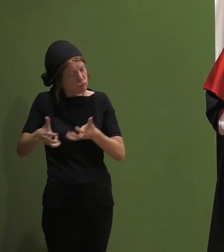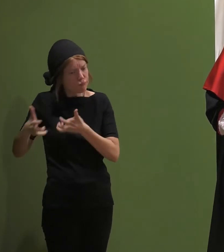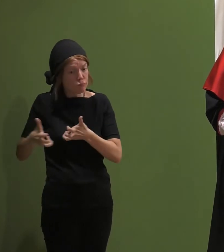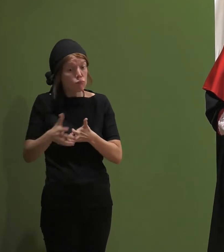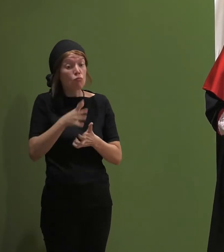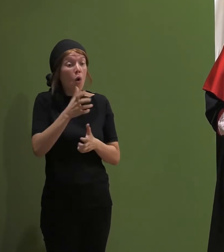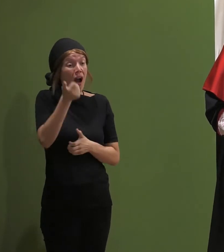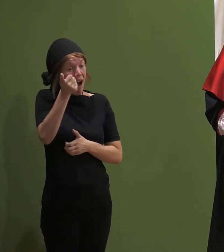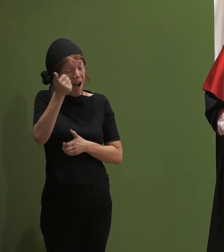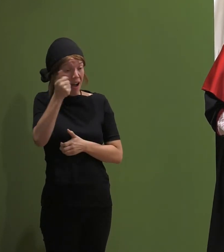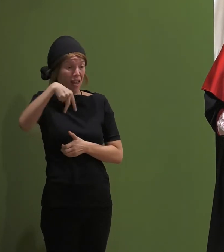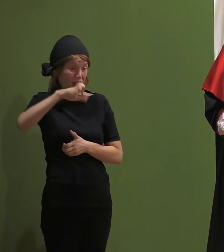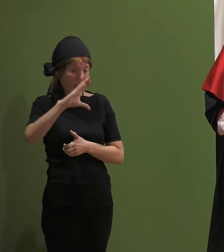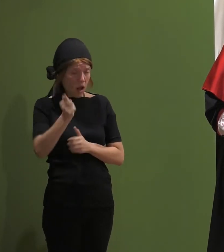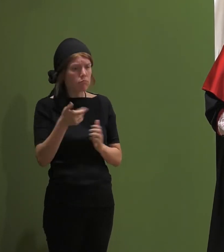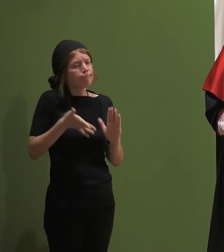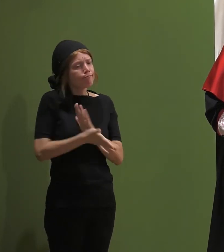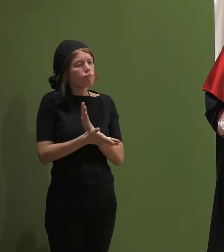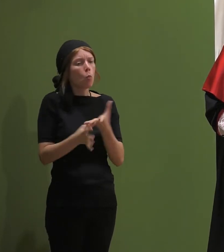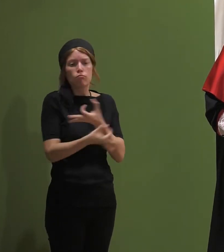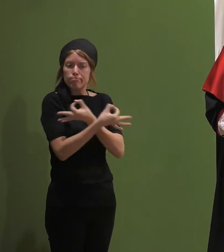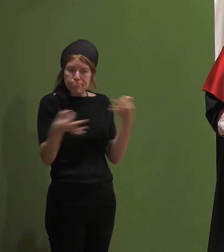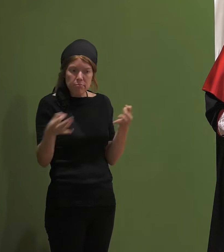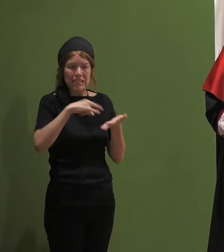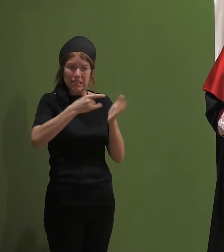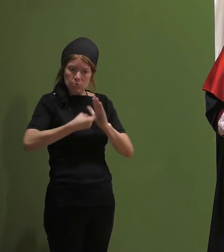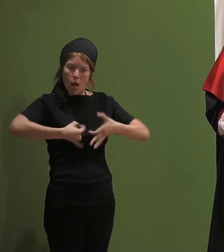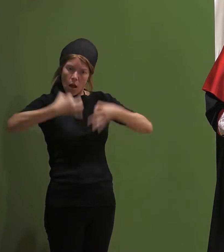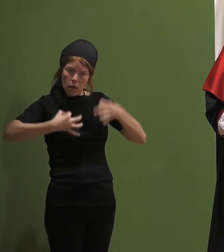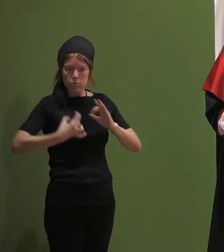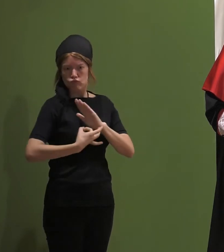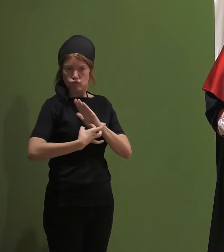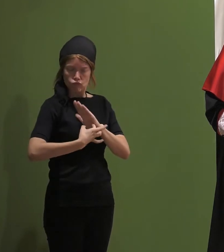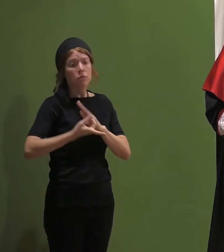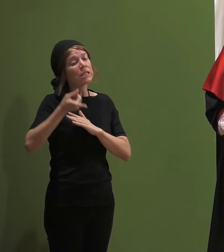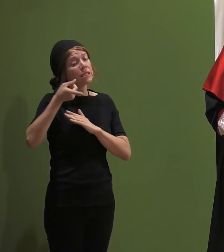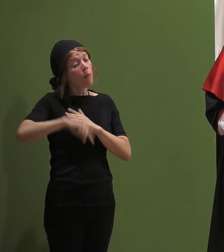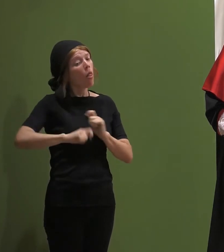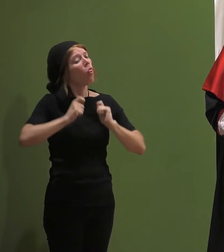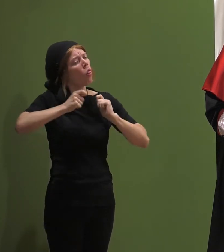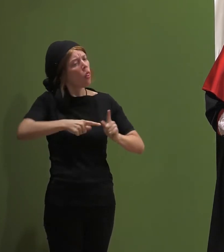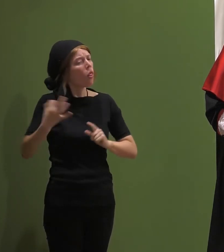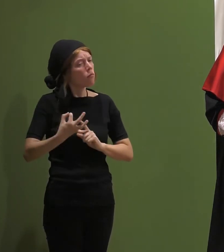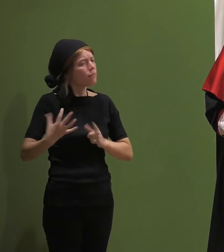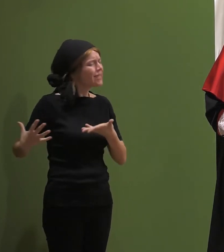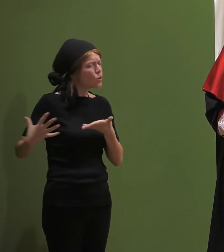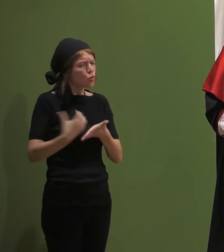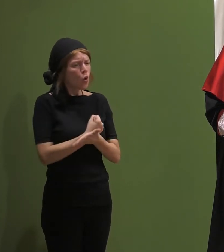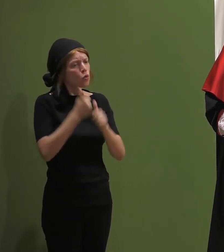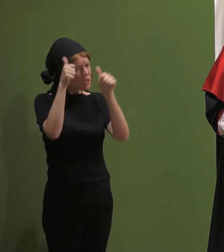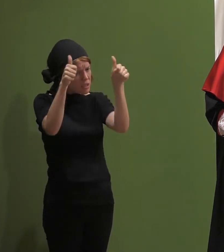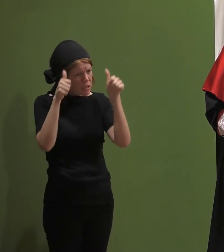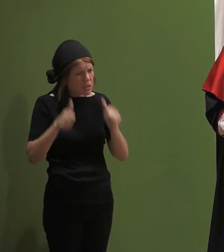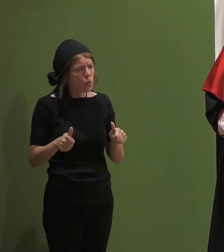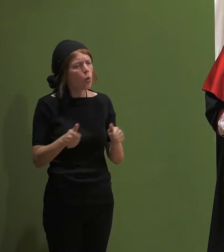pues ANECA certifica tanto la idoneidad de los sistemas de garantía de calidad como la acreditación de todos los títulos